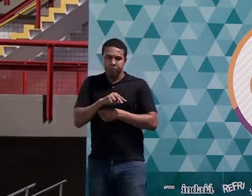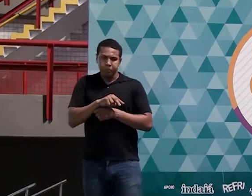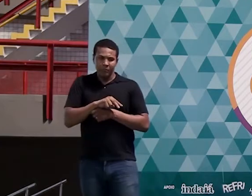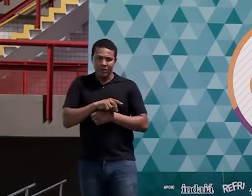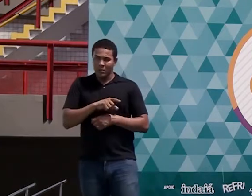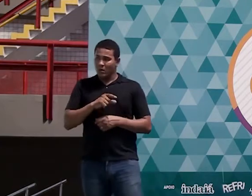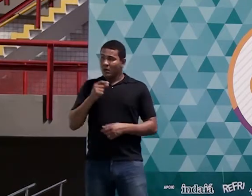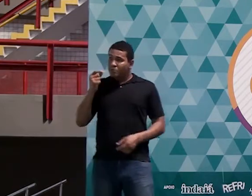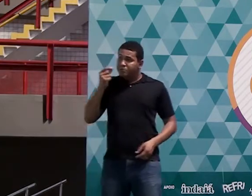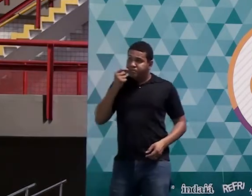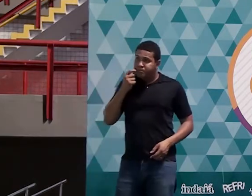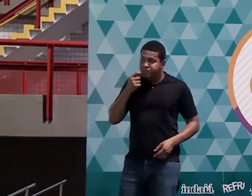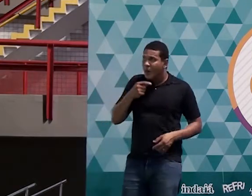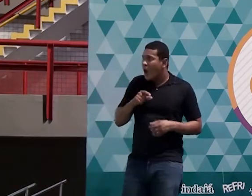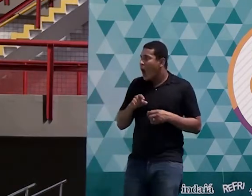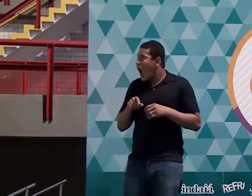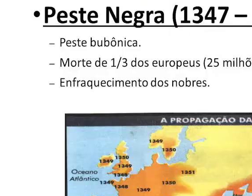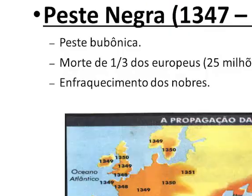na Europa, é sujeira.